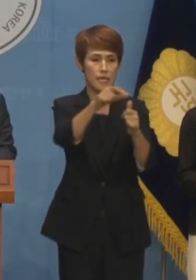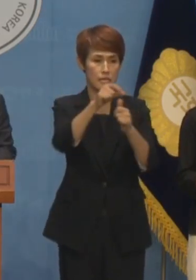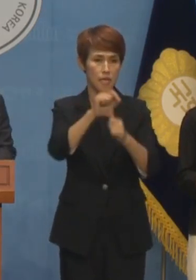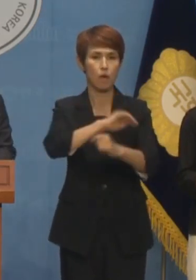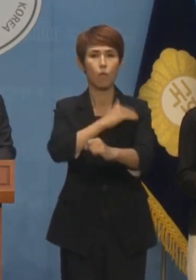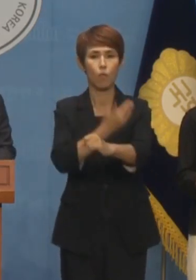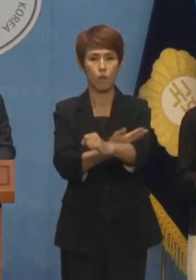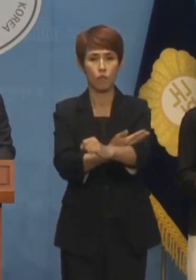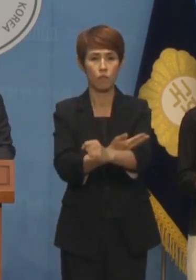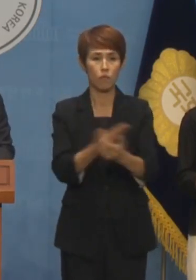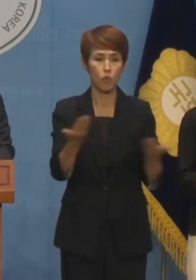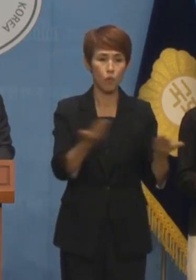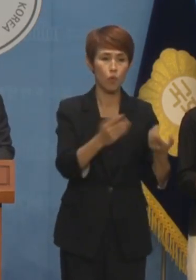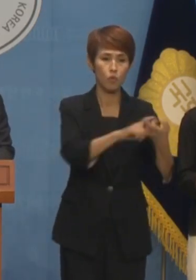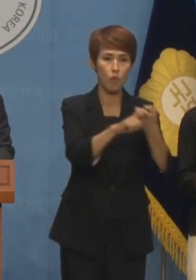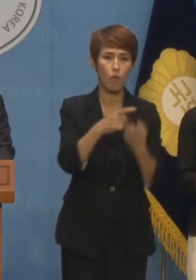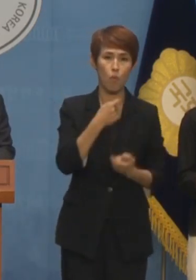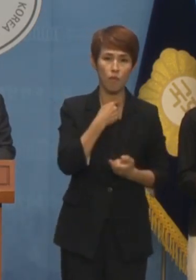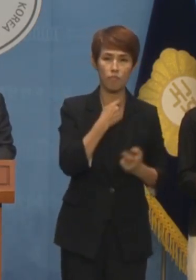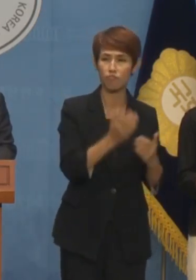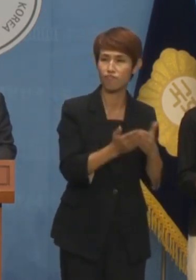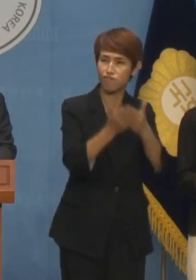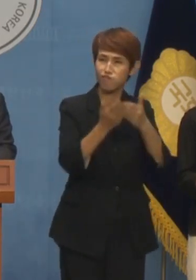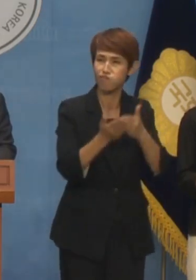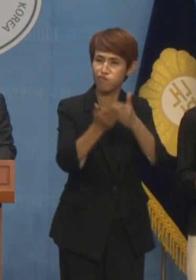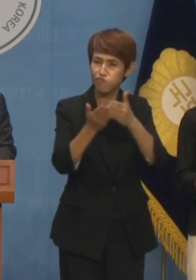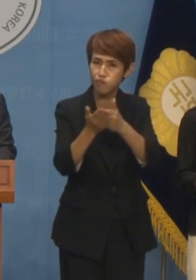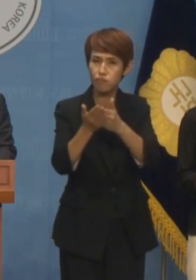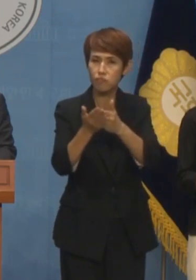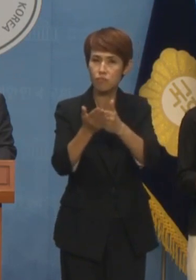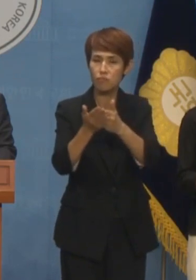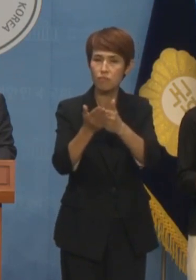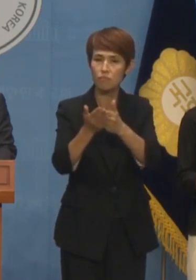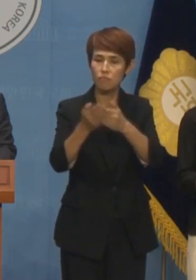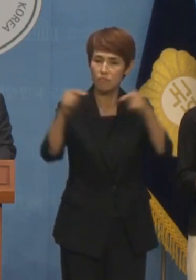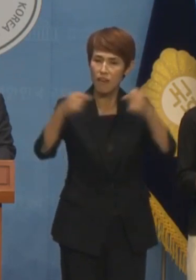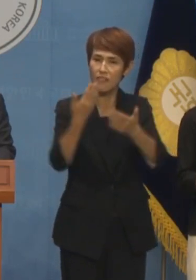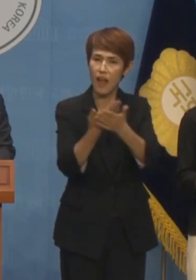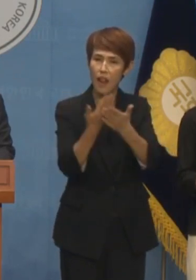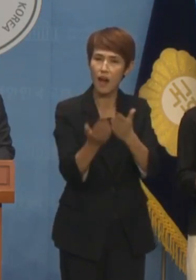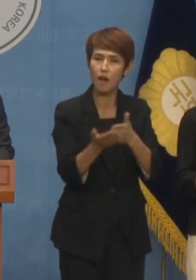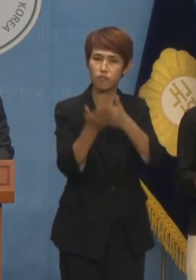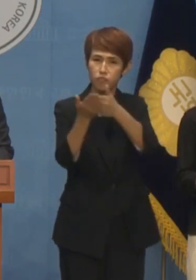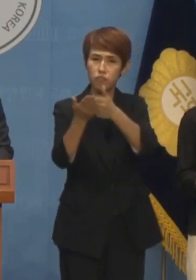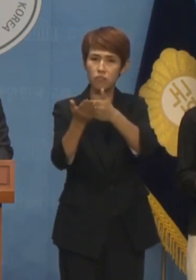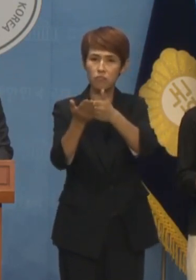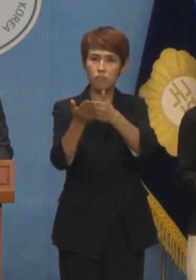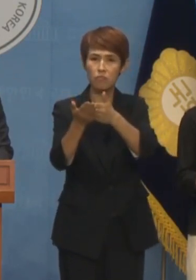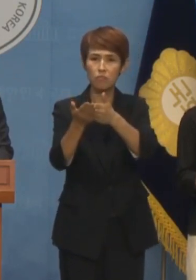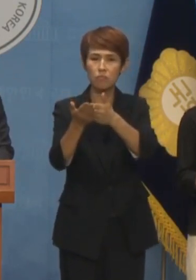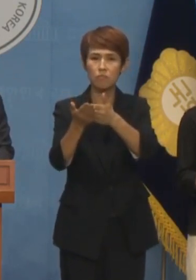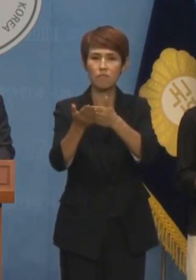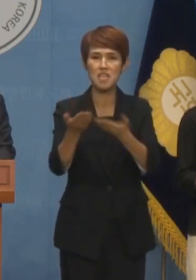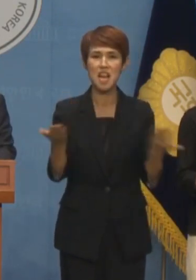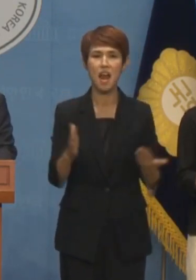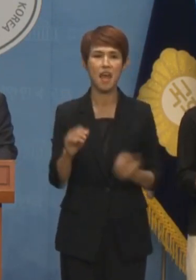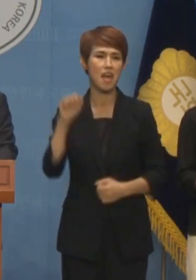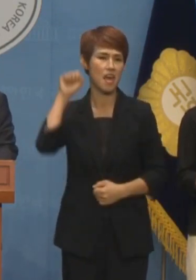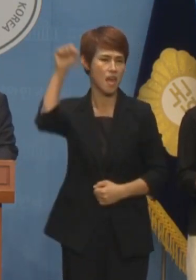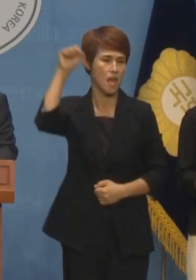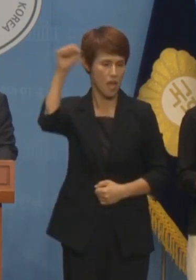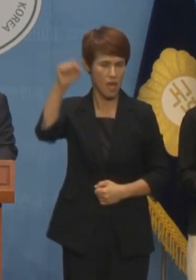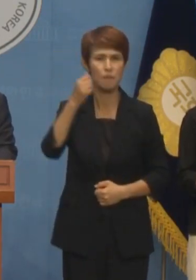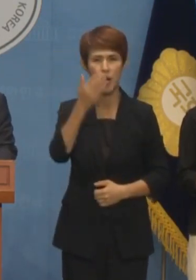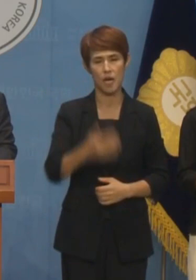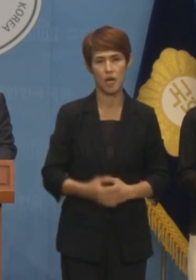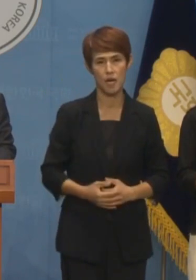등 노동조합이 원하는 모든 의제에 대해 교섭을 요구할 수 있게 돼 언제든지 쉬운 파업이 가능해집니다.